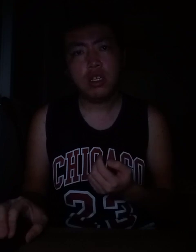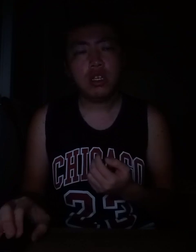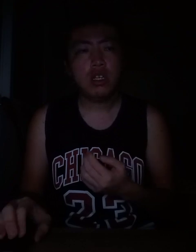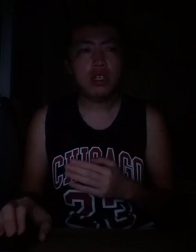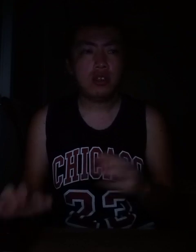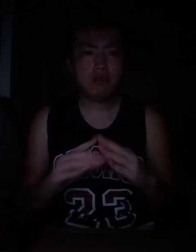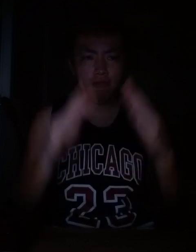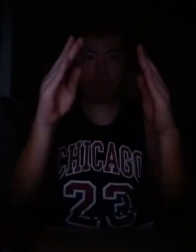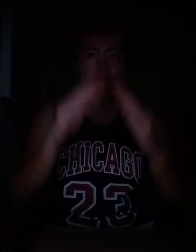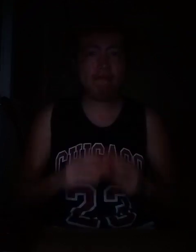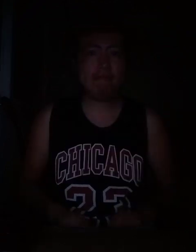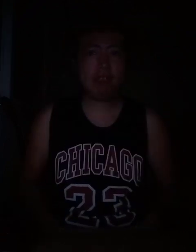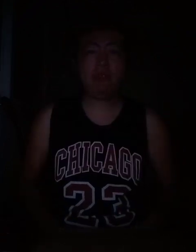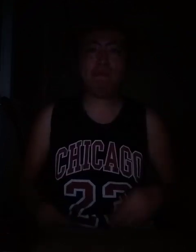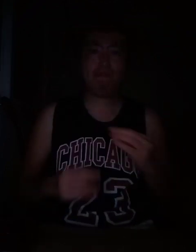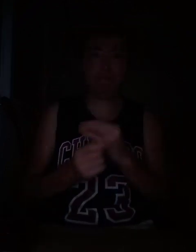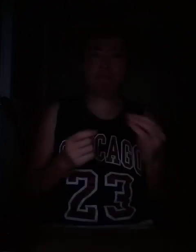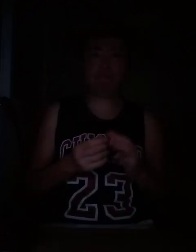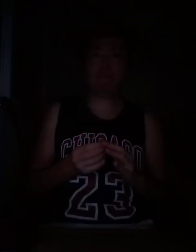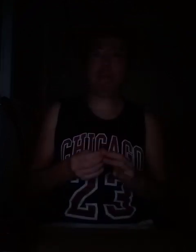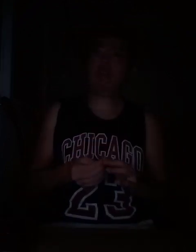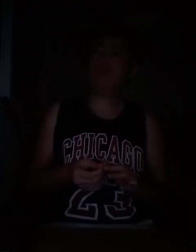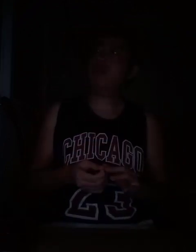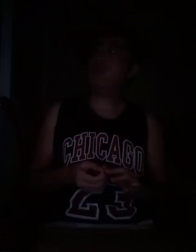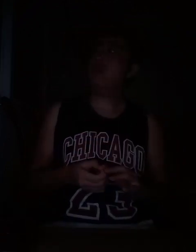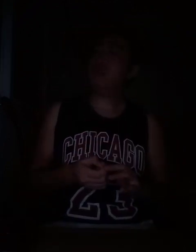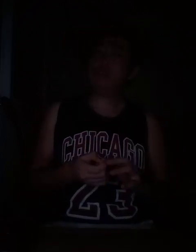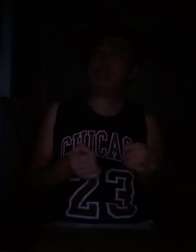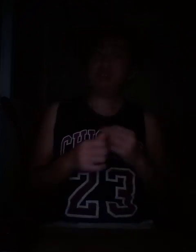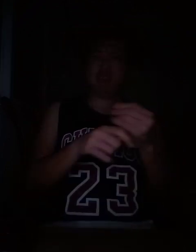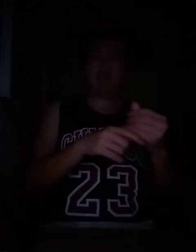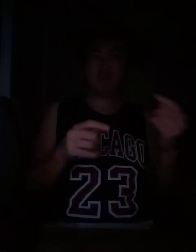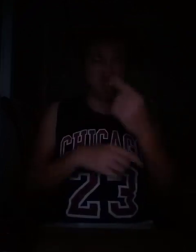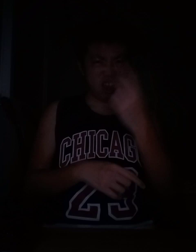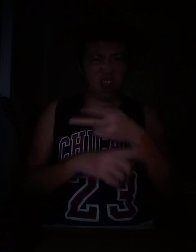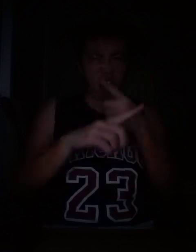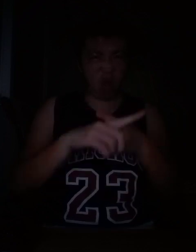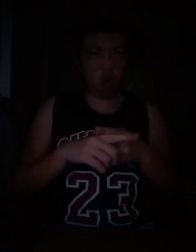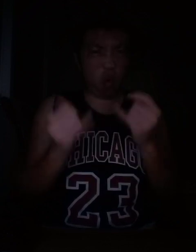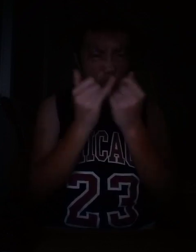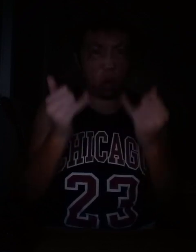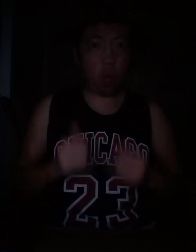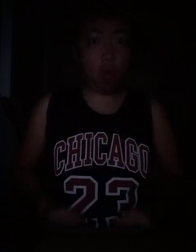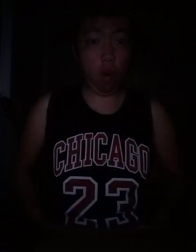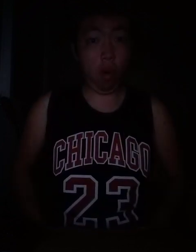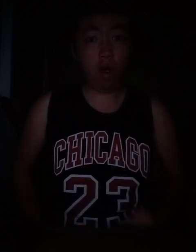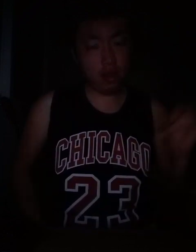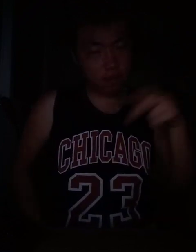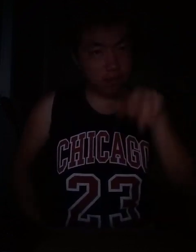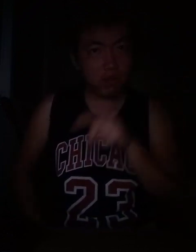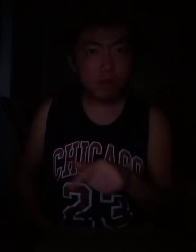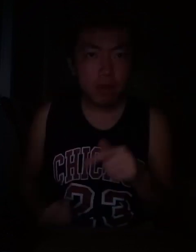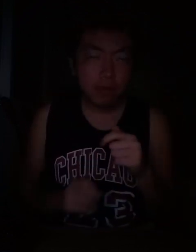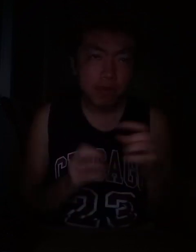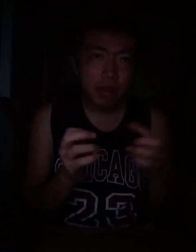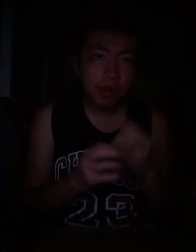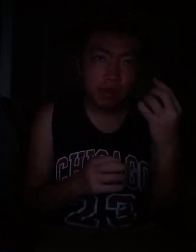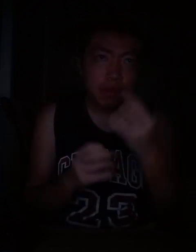높습니다. 김은경 위원장은 지난 주말 이후 모습을 드러내지 않고 있고, 이재명 대표는 기자들의 질문에